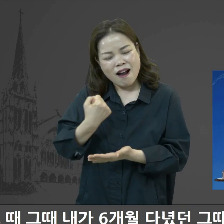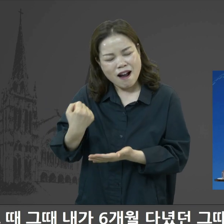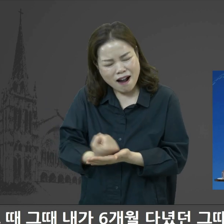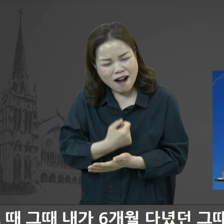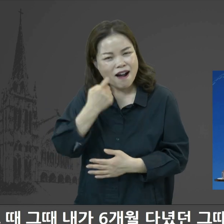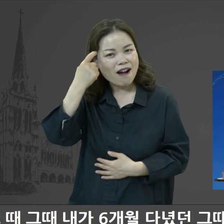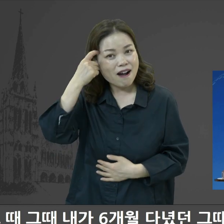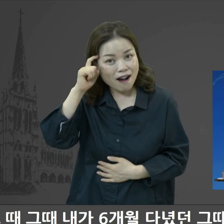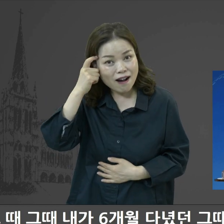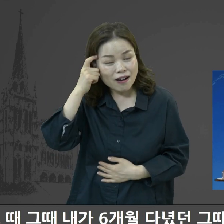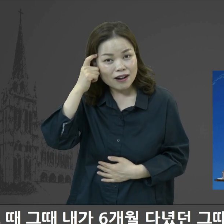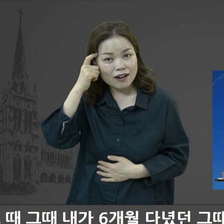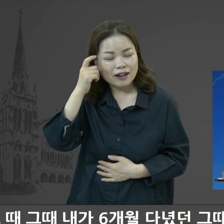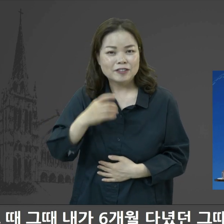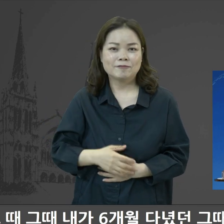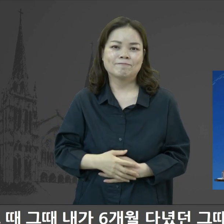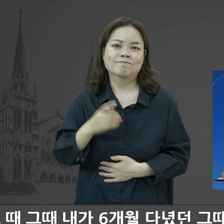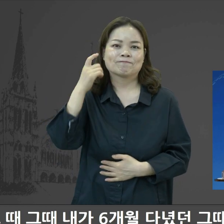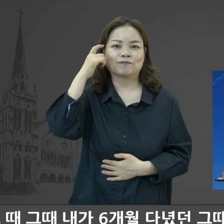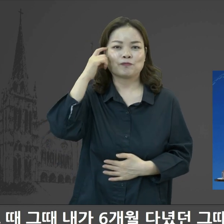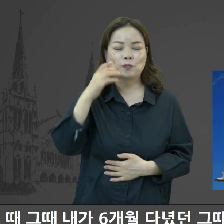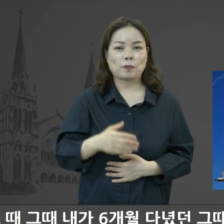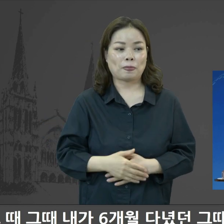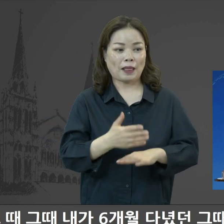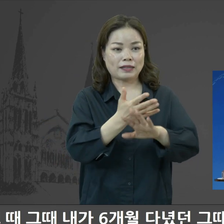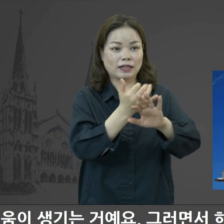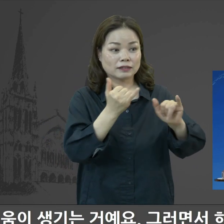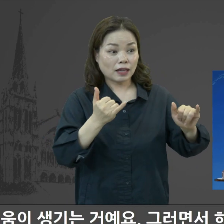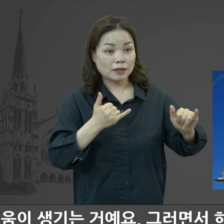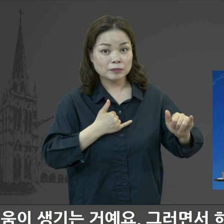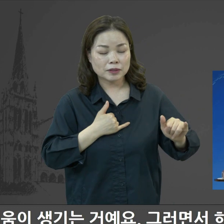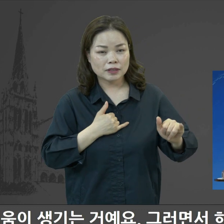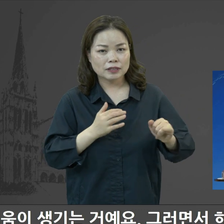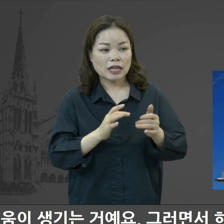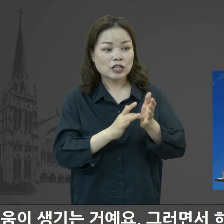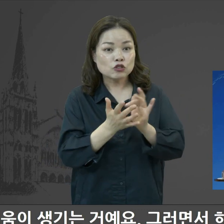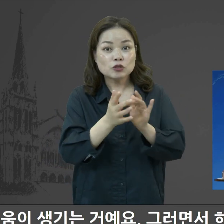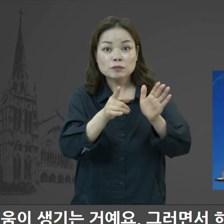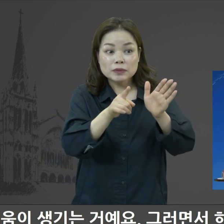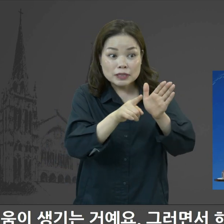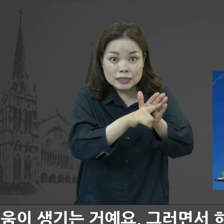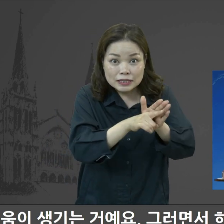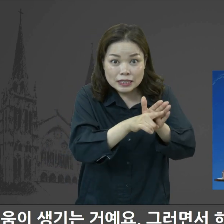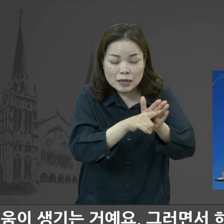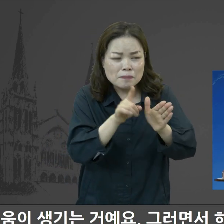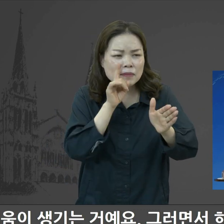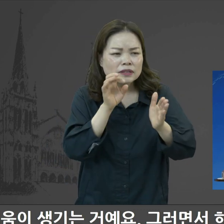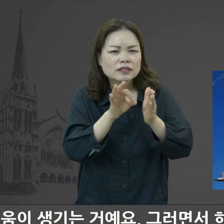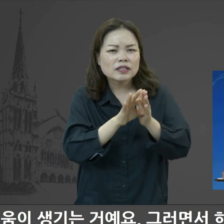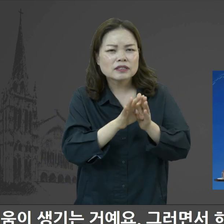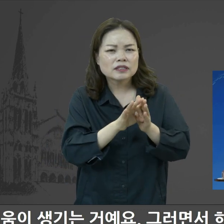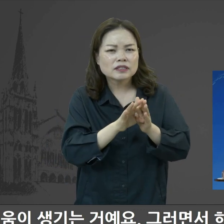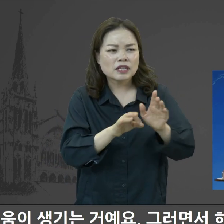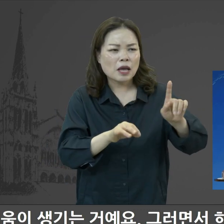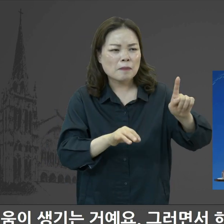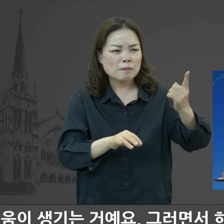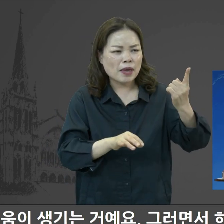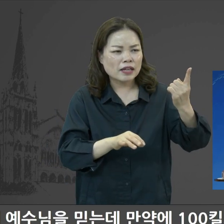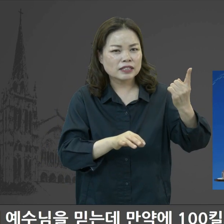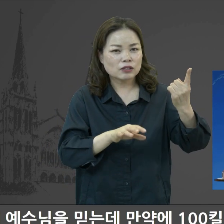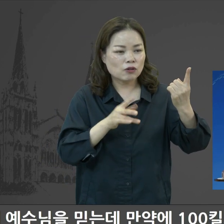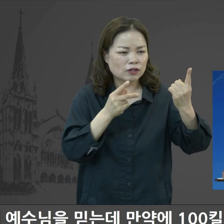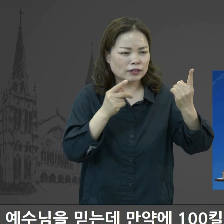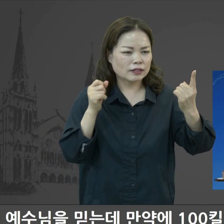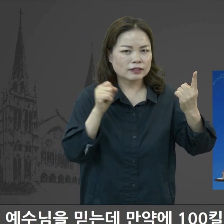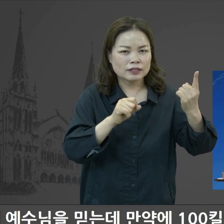거예요. 그러면서 하는 생각이, 다른 사람들이 만약에 예수님을 믿는데 만약에 100km의 시속으로 달렸다고